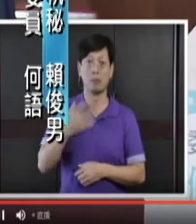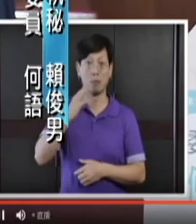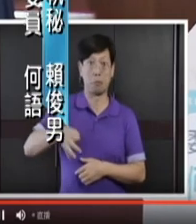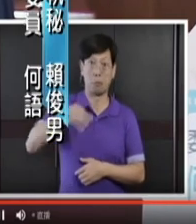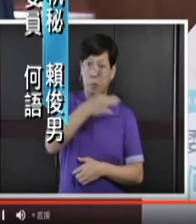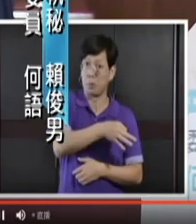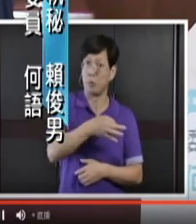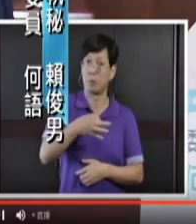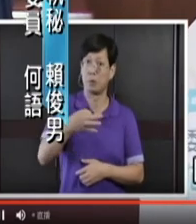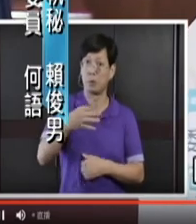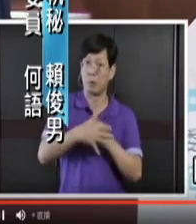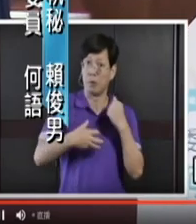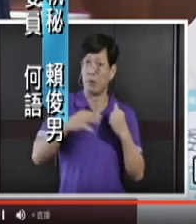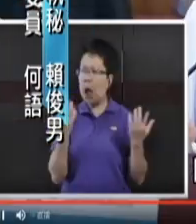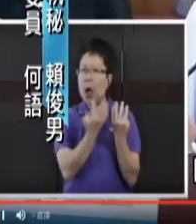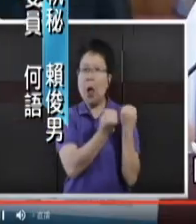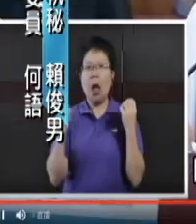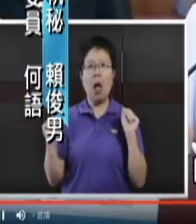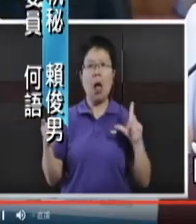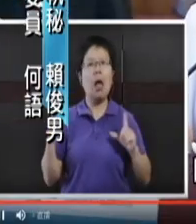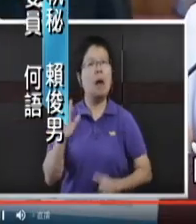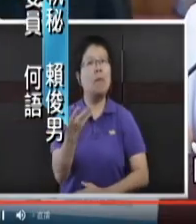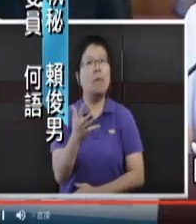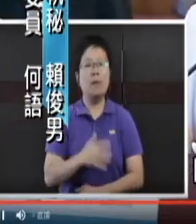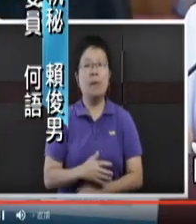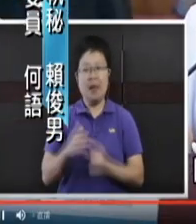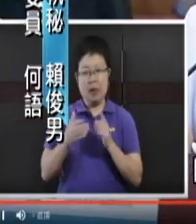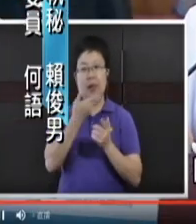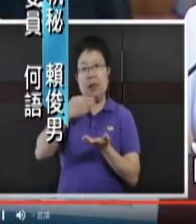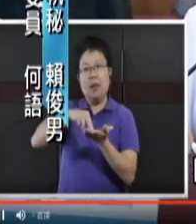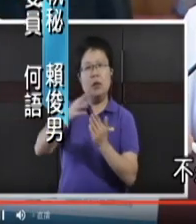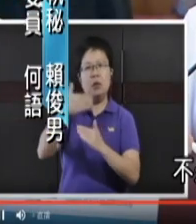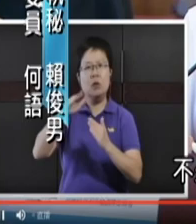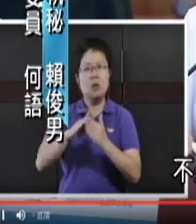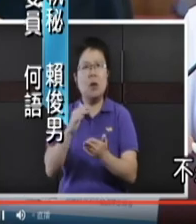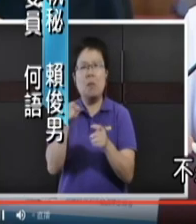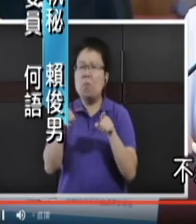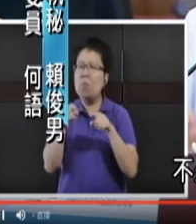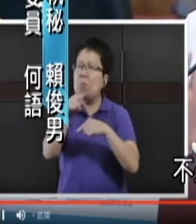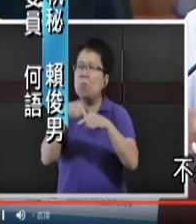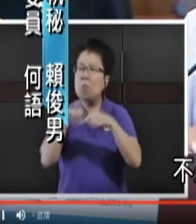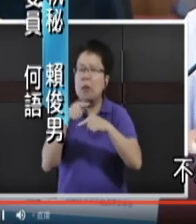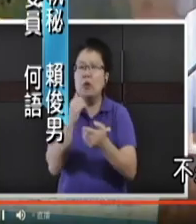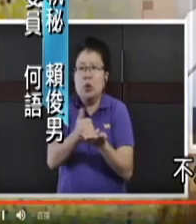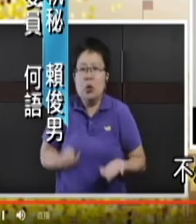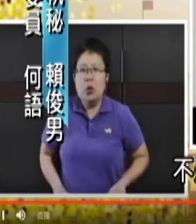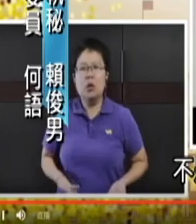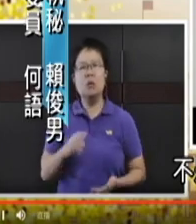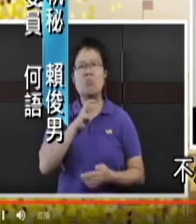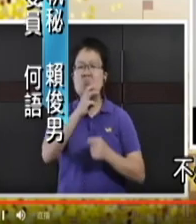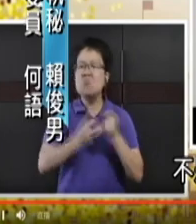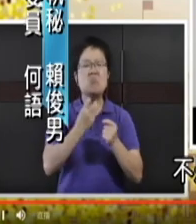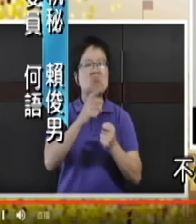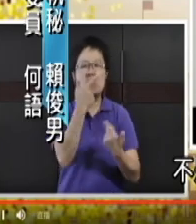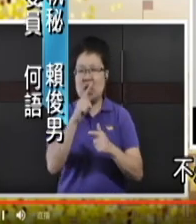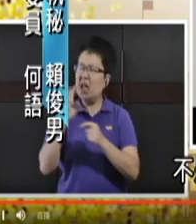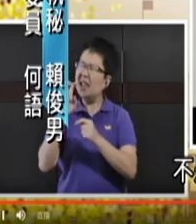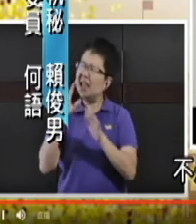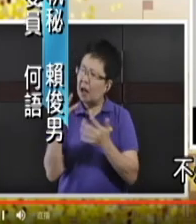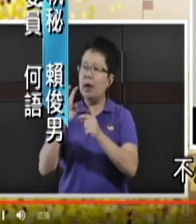样，为什么会不好？ 因为现在我们私校老师的大概平均的退休年资呢，不是30年，大约是23年左右，所以他的退